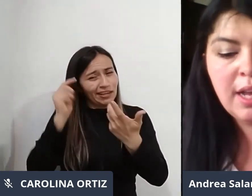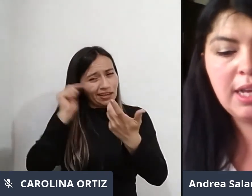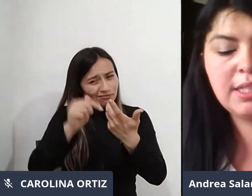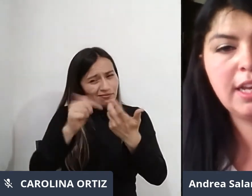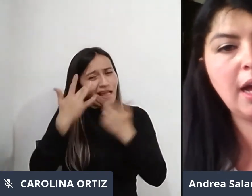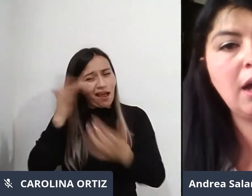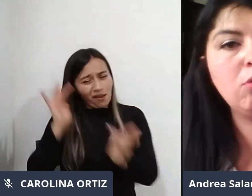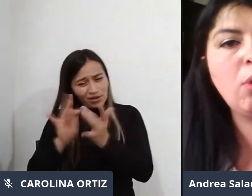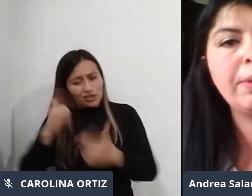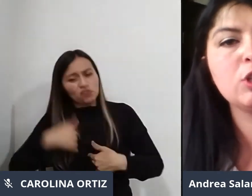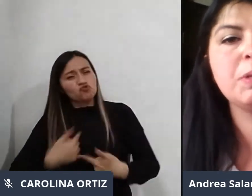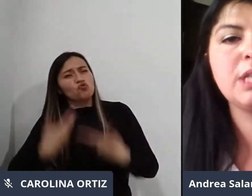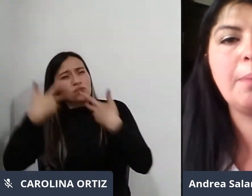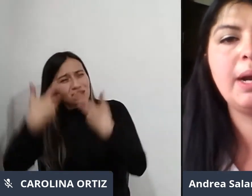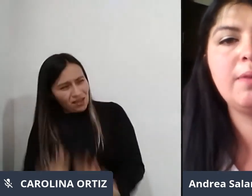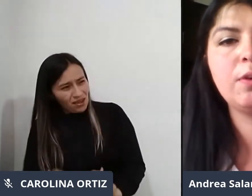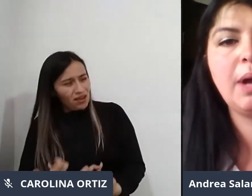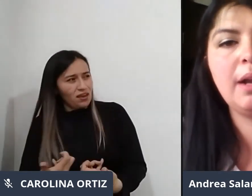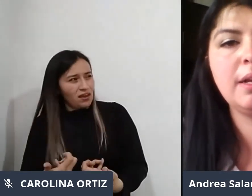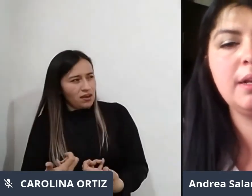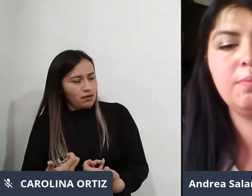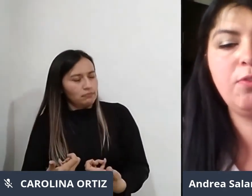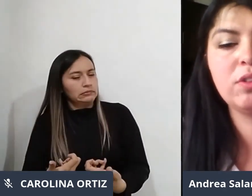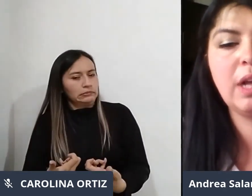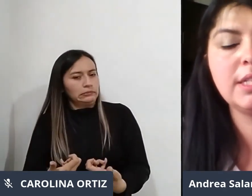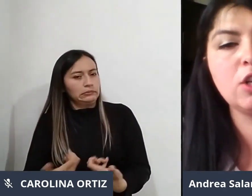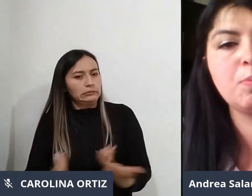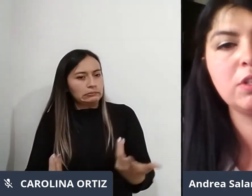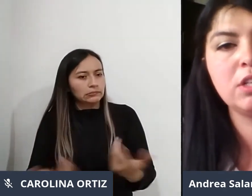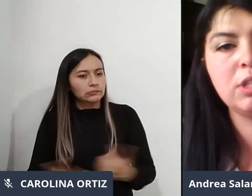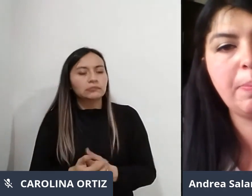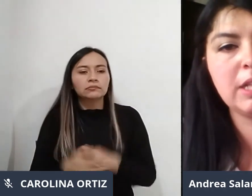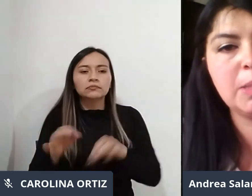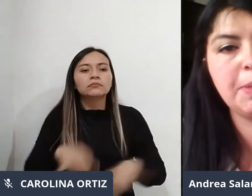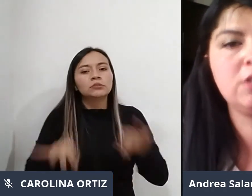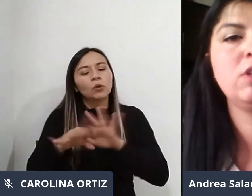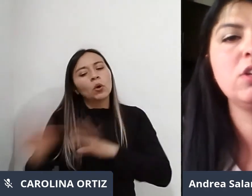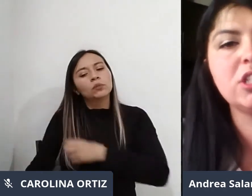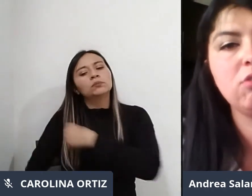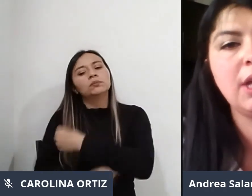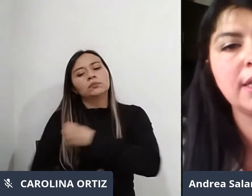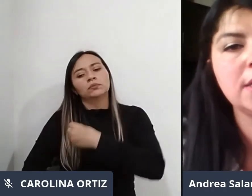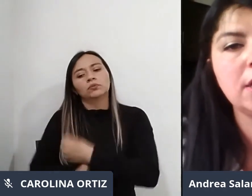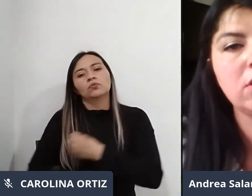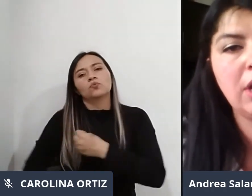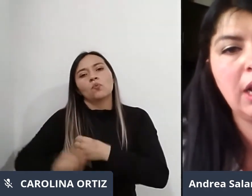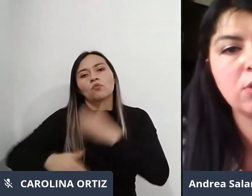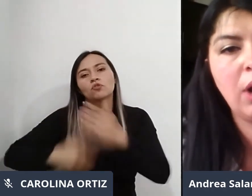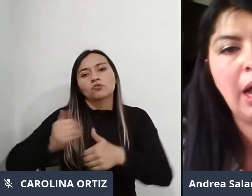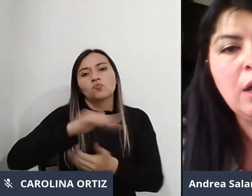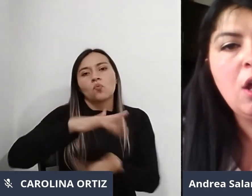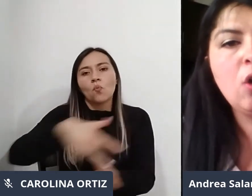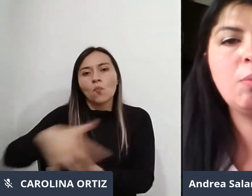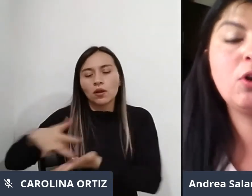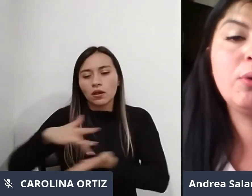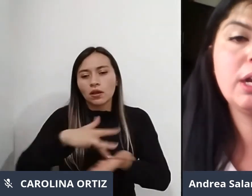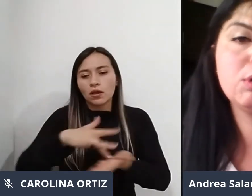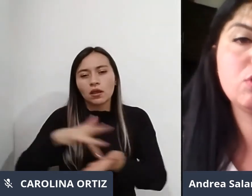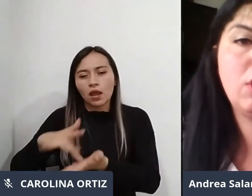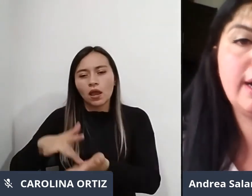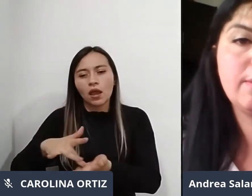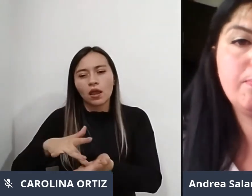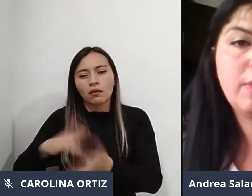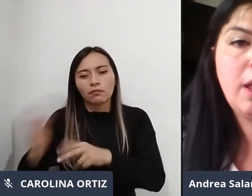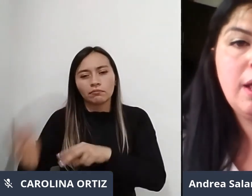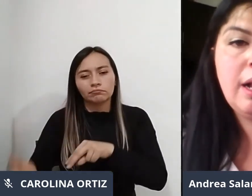educación? Y sería un momento especial para fortalecer los procesos de participación de los estudiantes dentro de la escuela como el